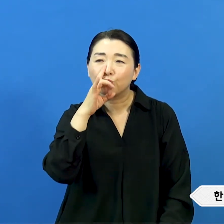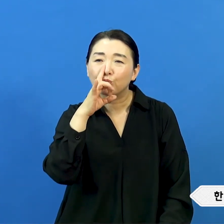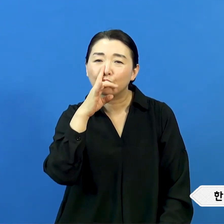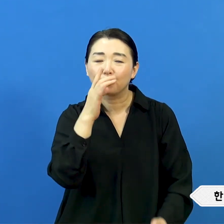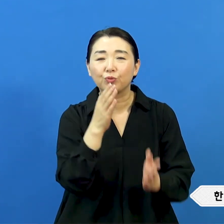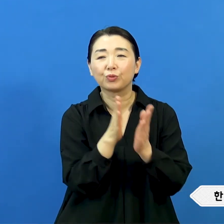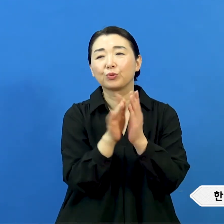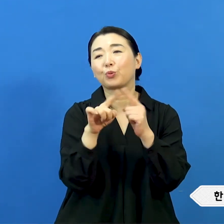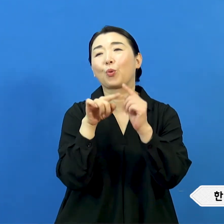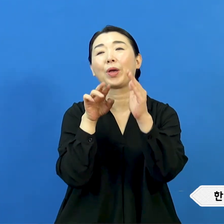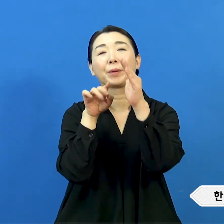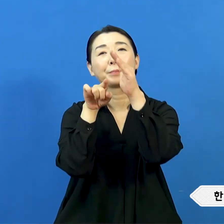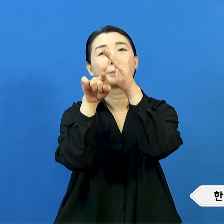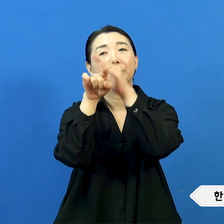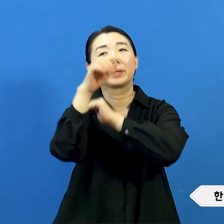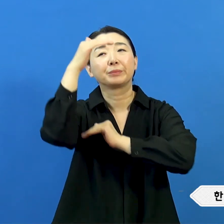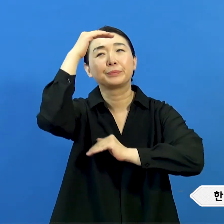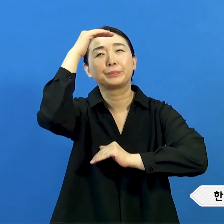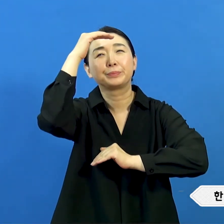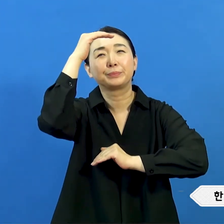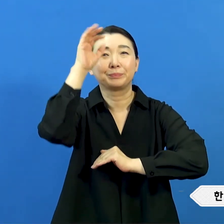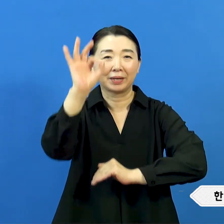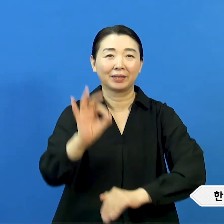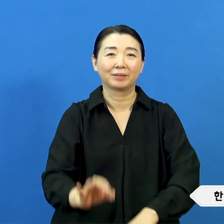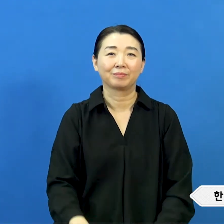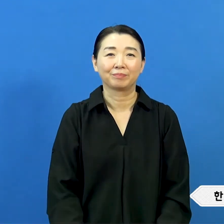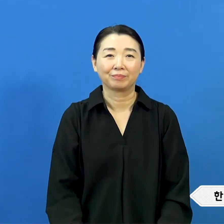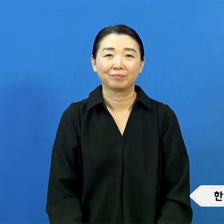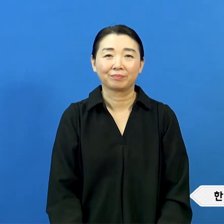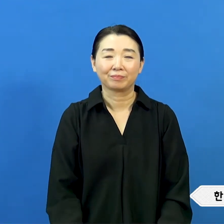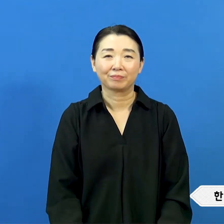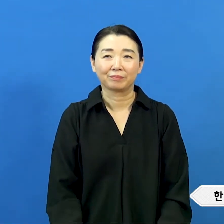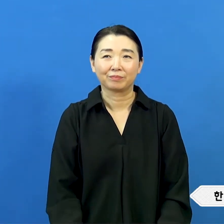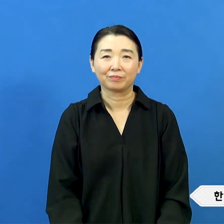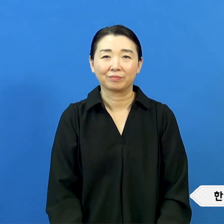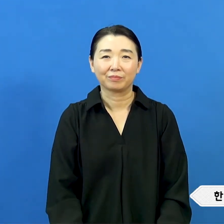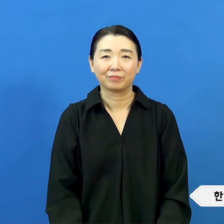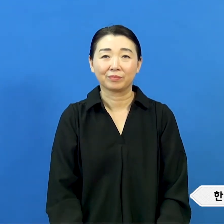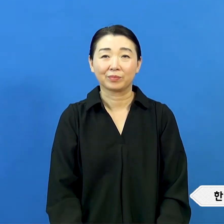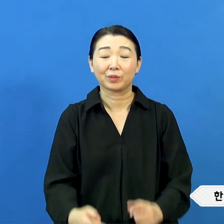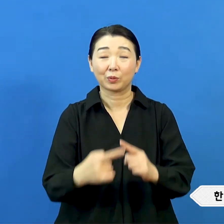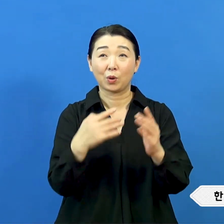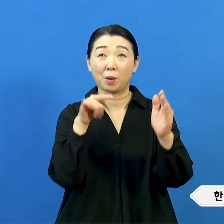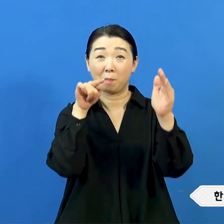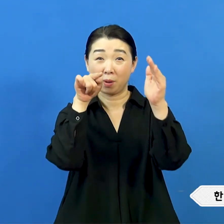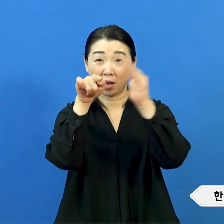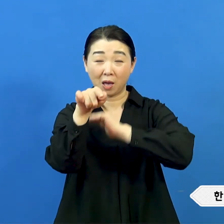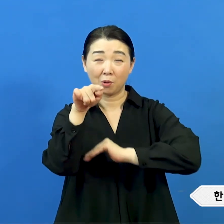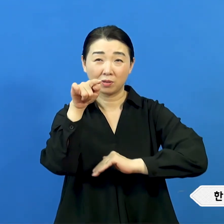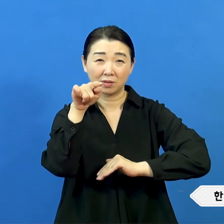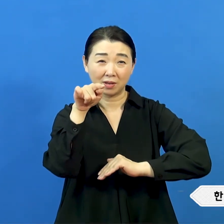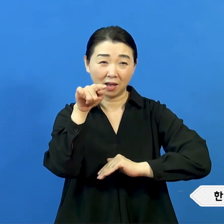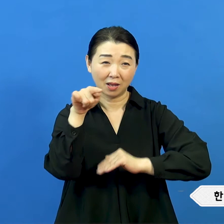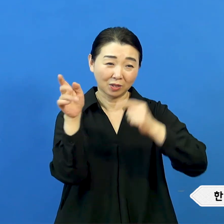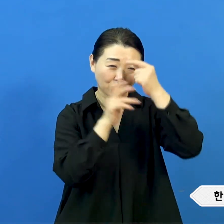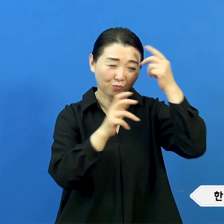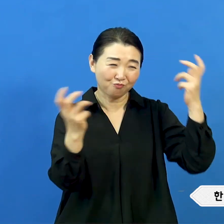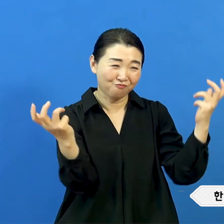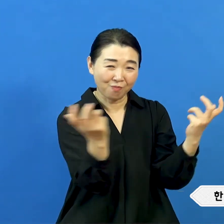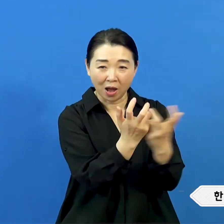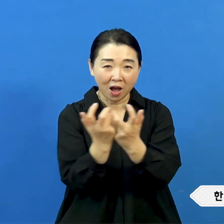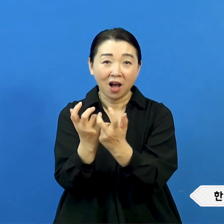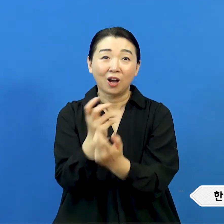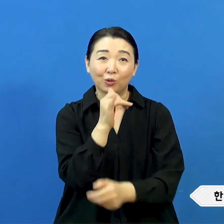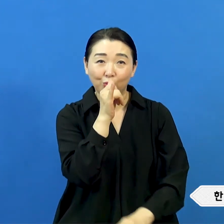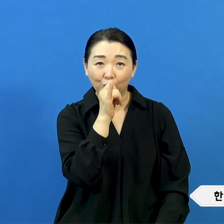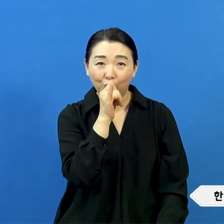교회 이 탐방을 갔습니다. 본당에 들어서니까 막 꽉 들어차 있는 교인들,